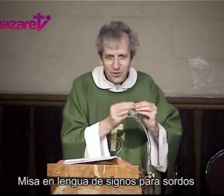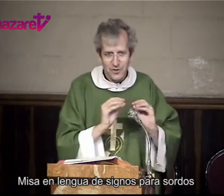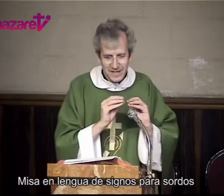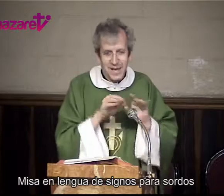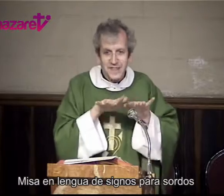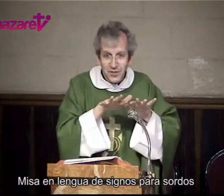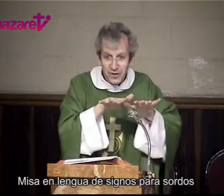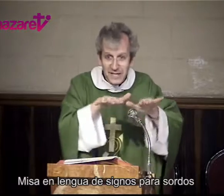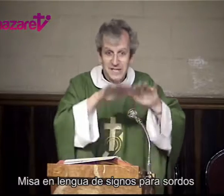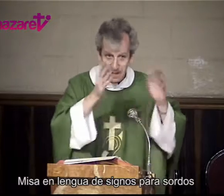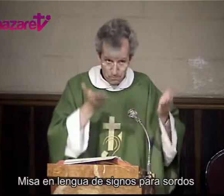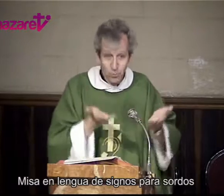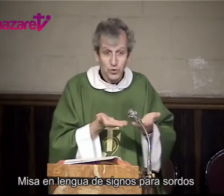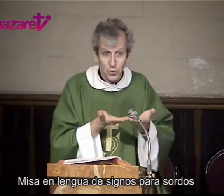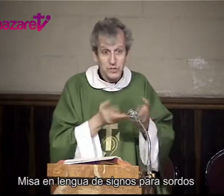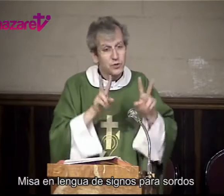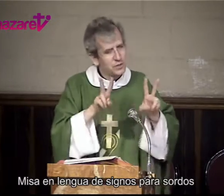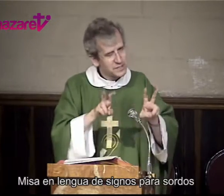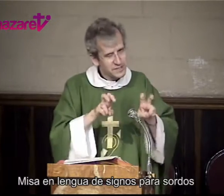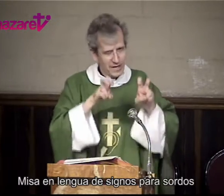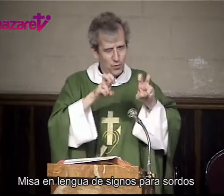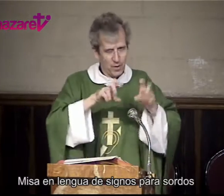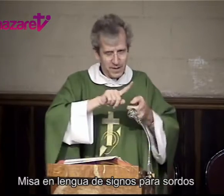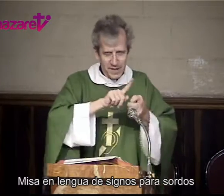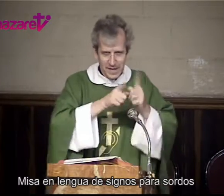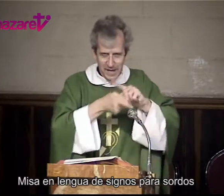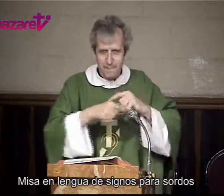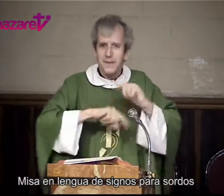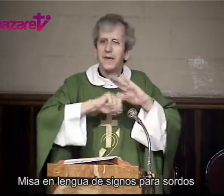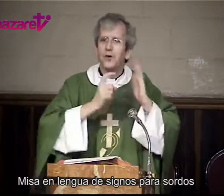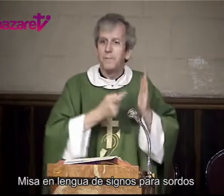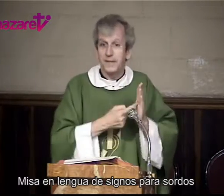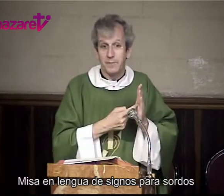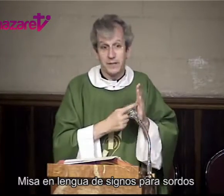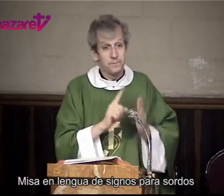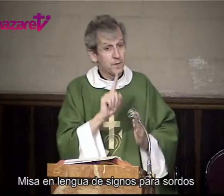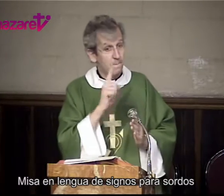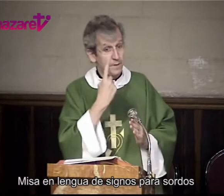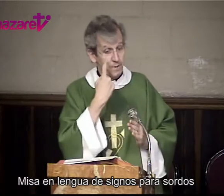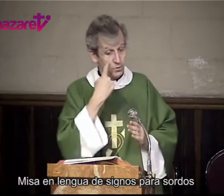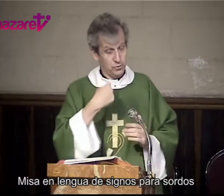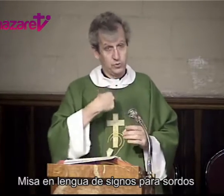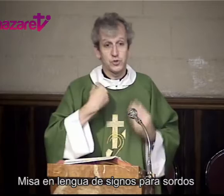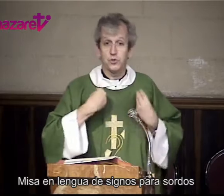y haciendo que ese mundo nuestro se renueve y cambie completamente. Primero, nosotros